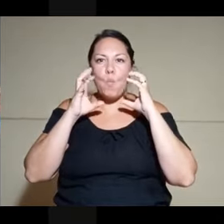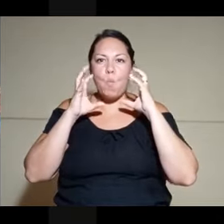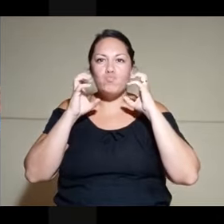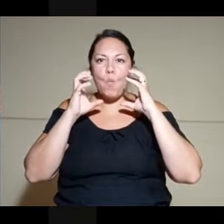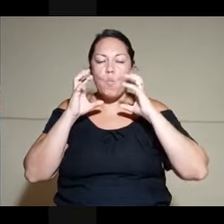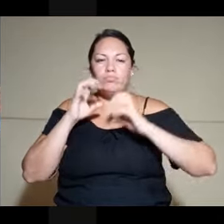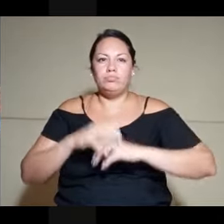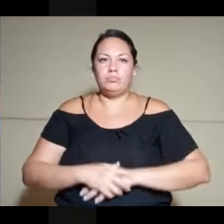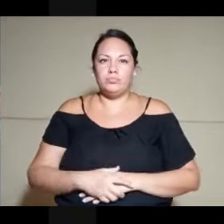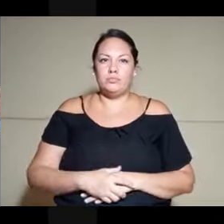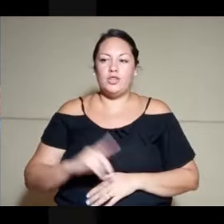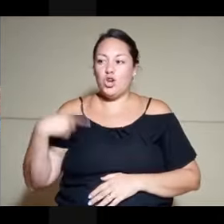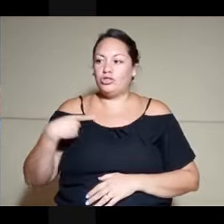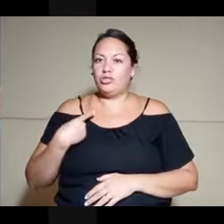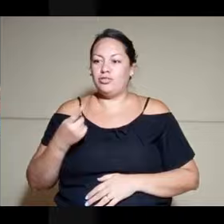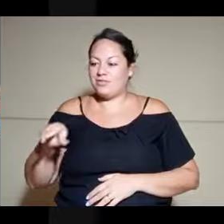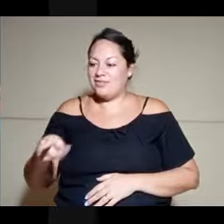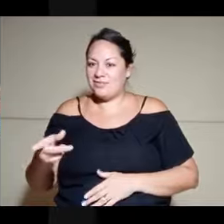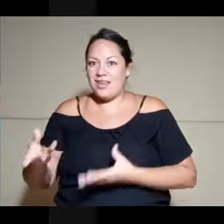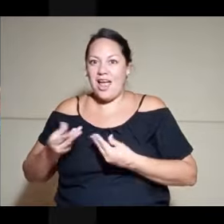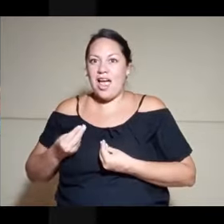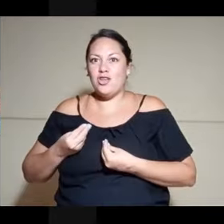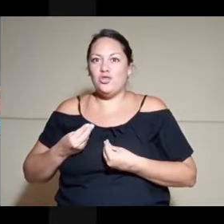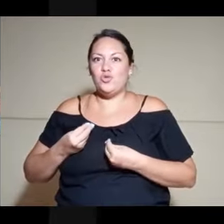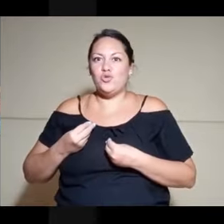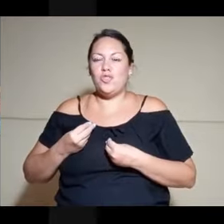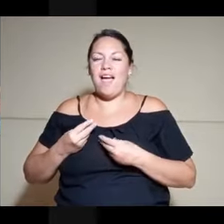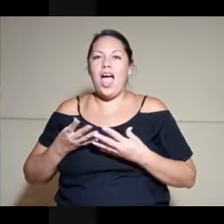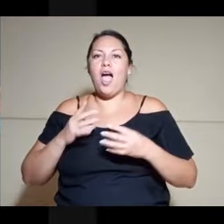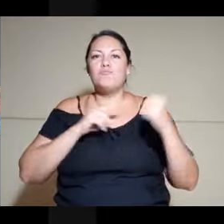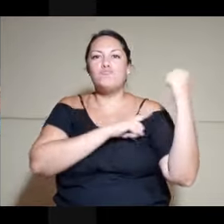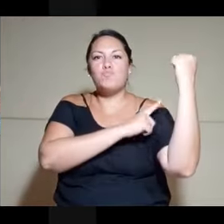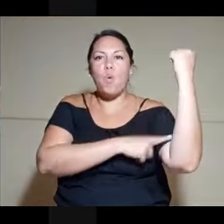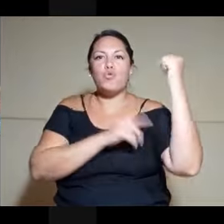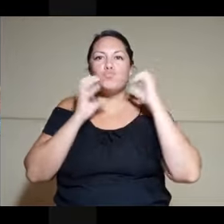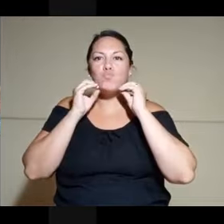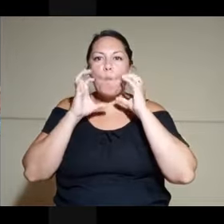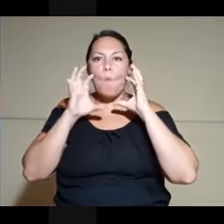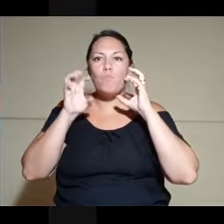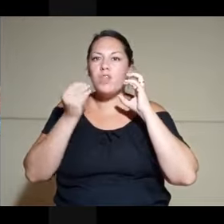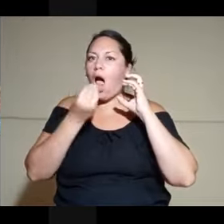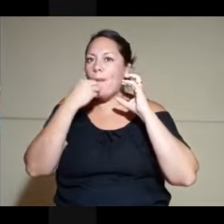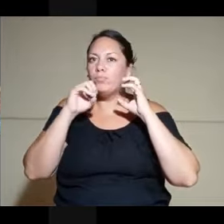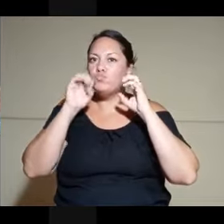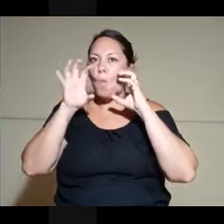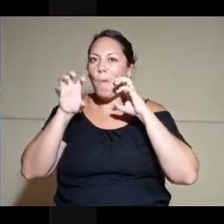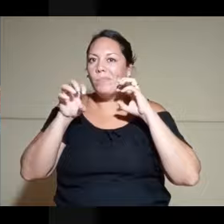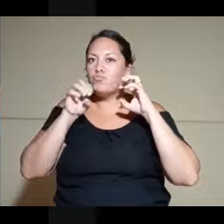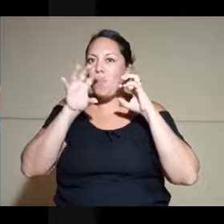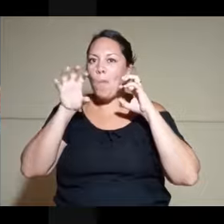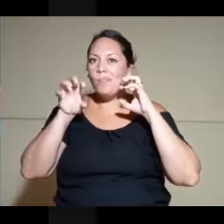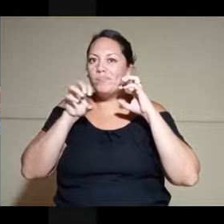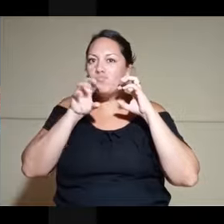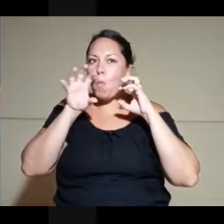los músculos de la masticación. Entonces nosotros con el trigémino podemos masticar porque inerva los